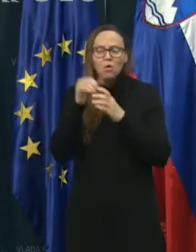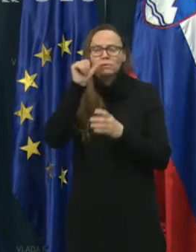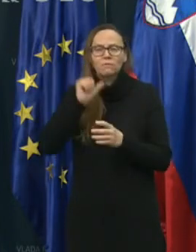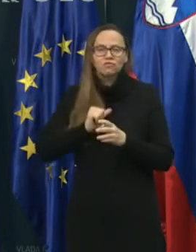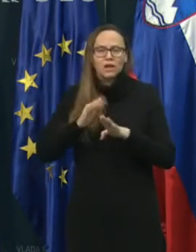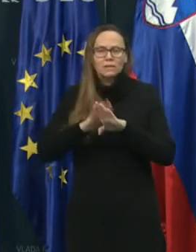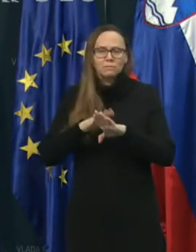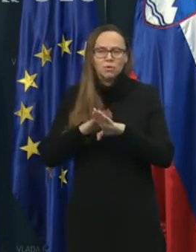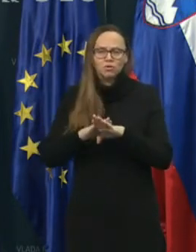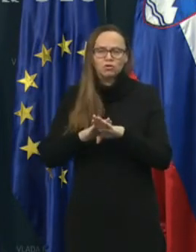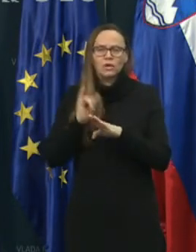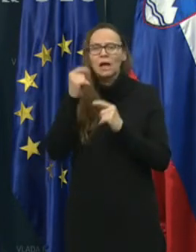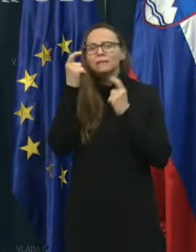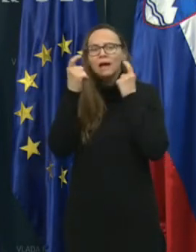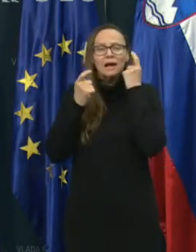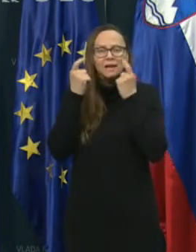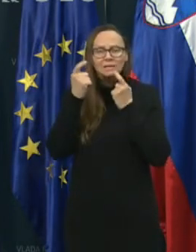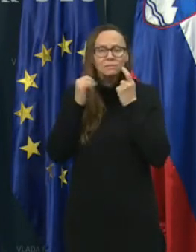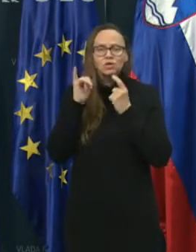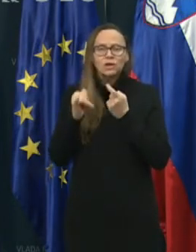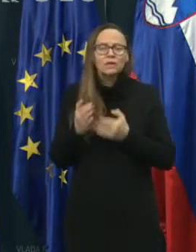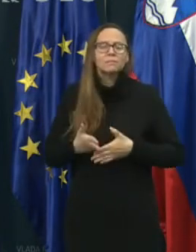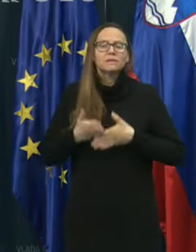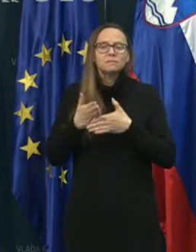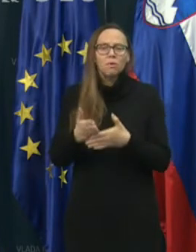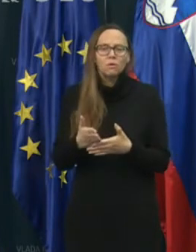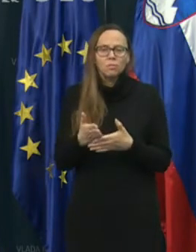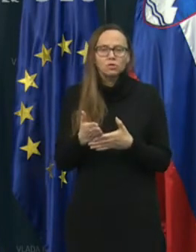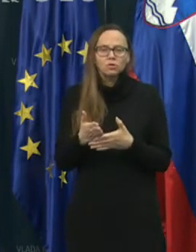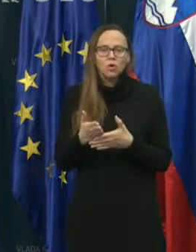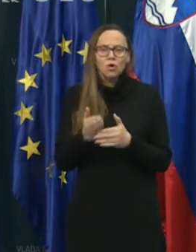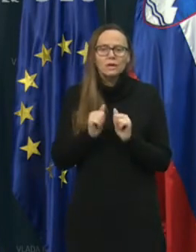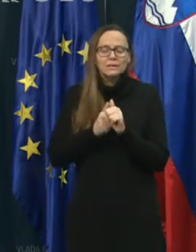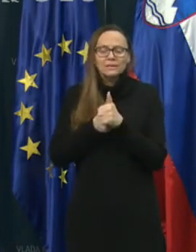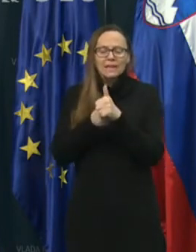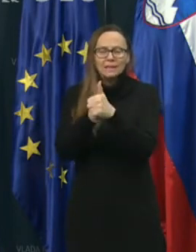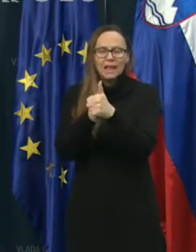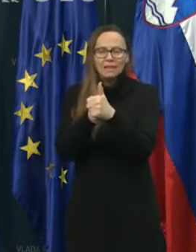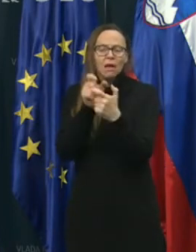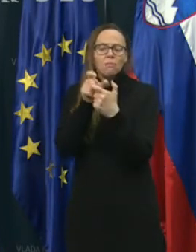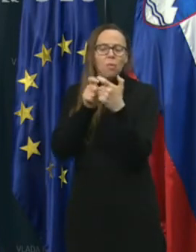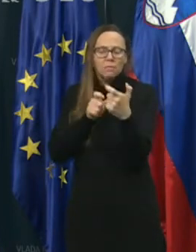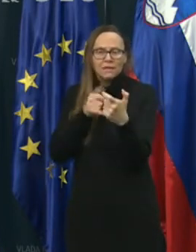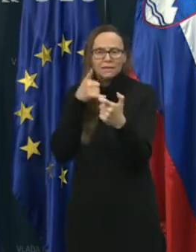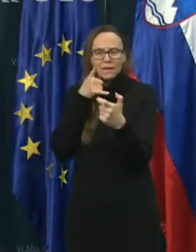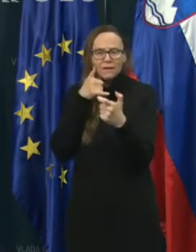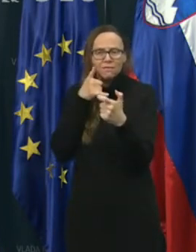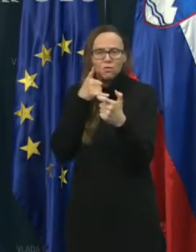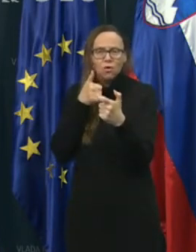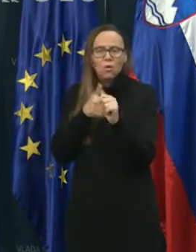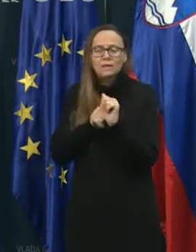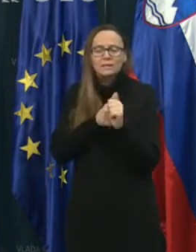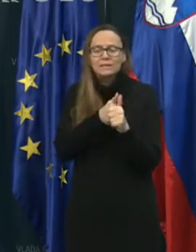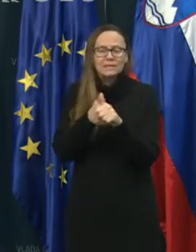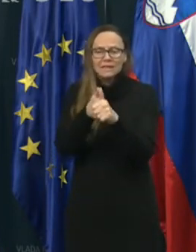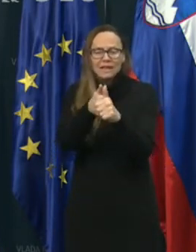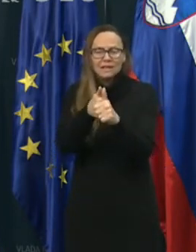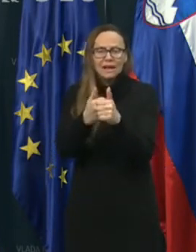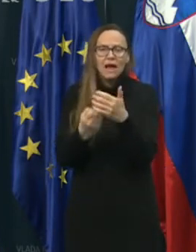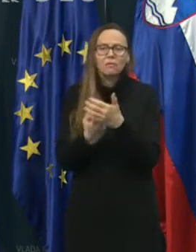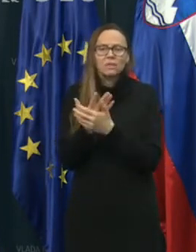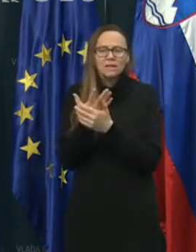včeraj sporočila, da razmišlja, da bi s pomočjo sledenja mobilnih telefonov sledila razvoju epidemije po